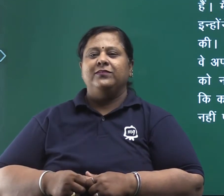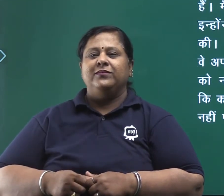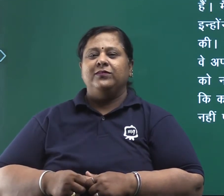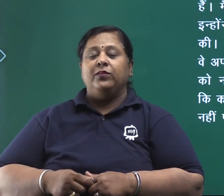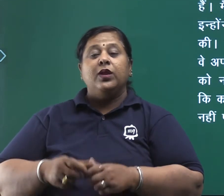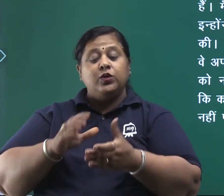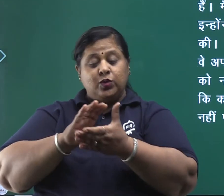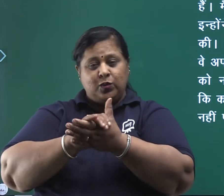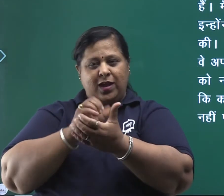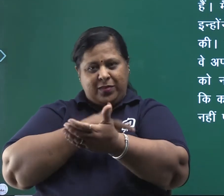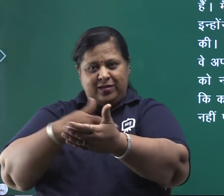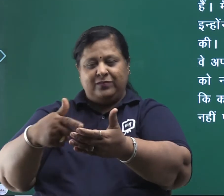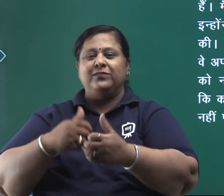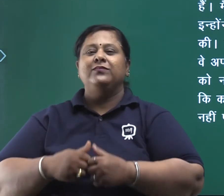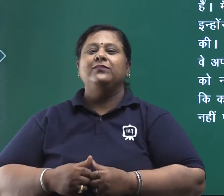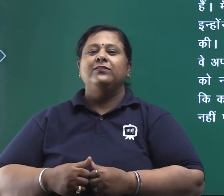सुदामा